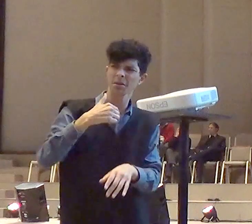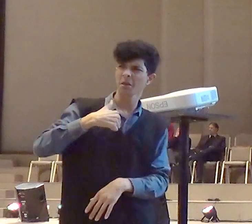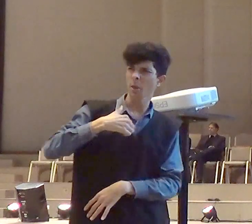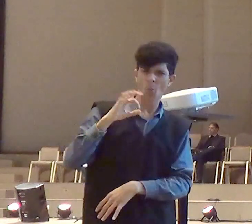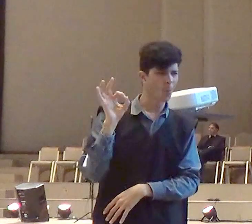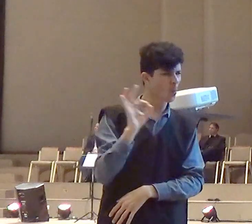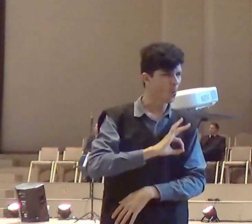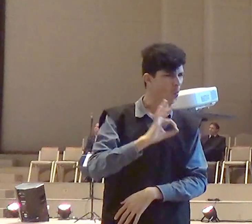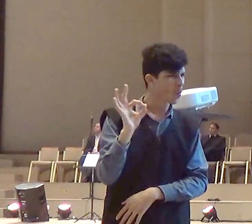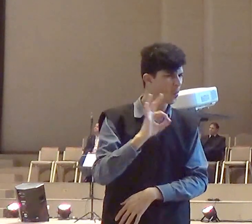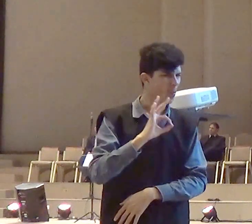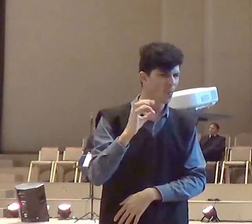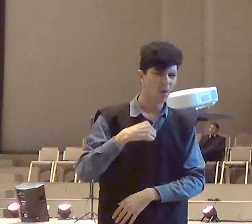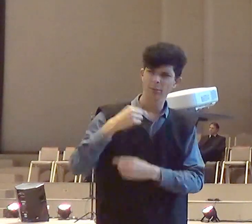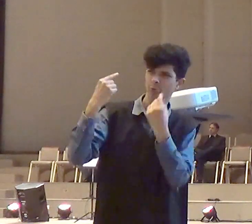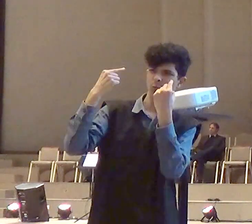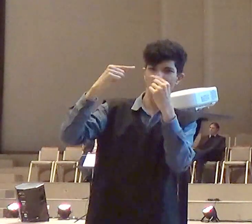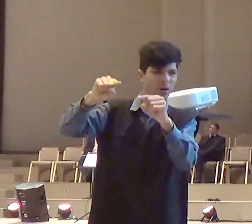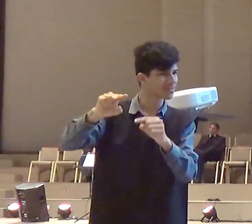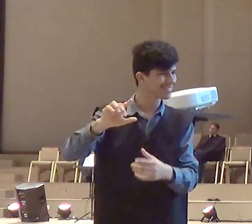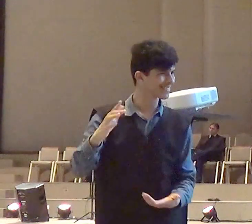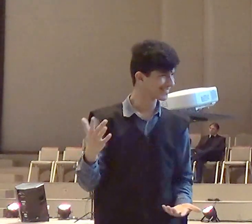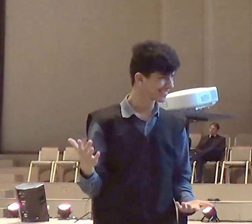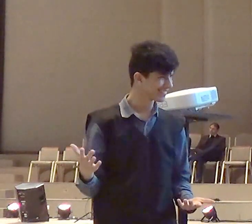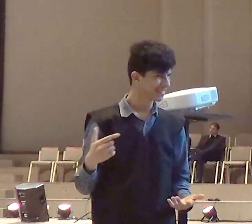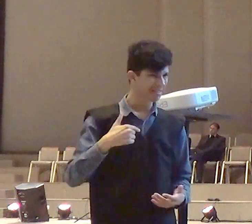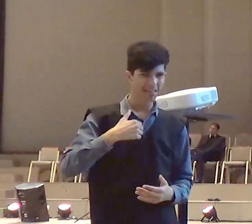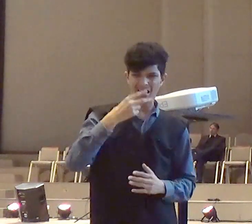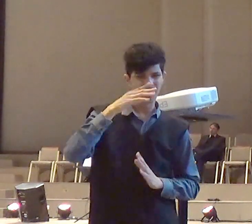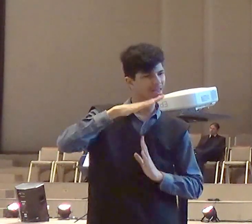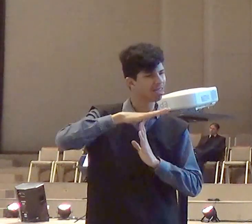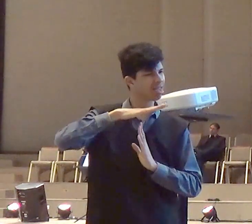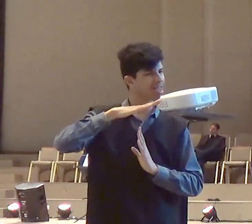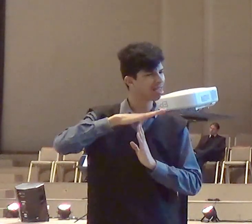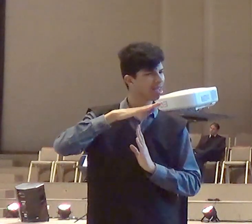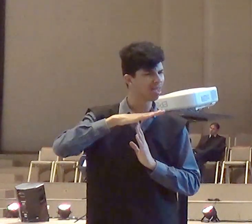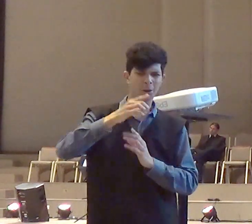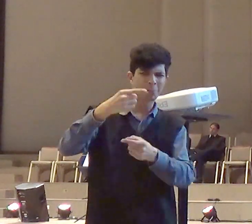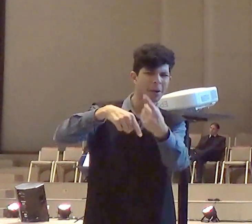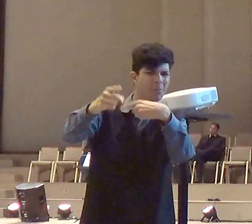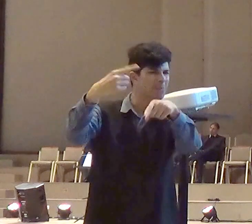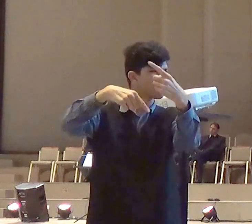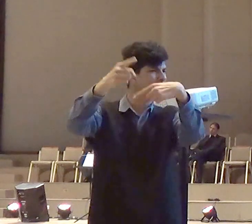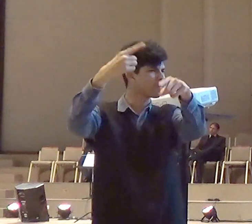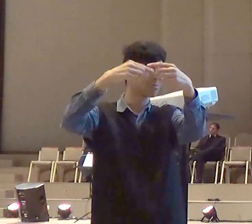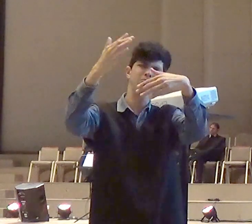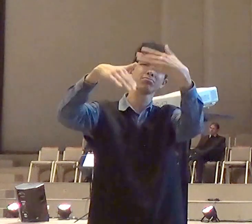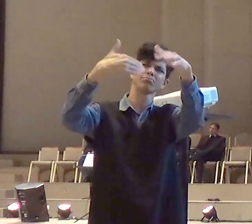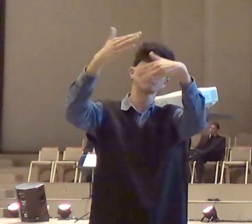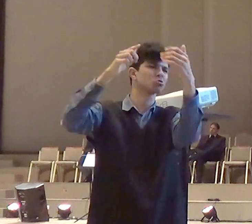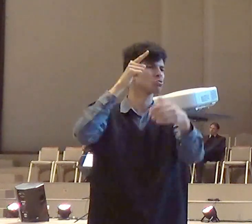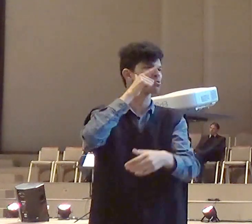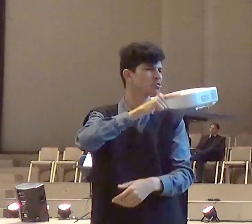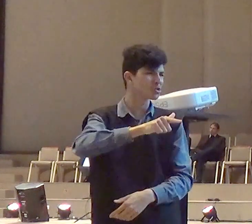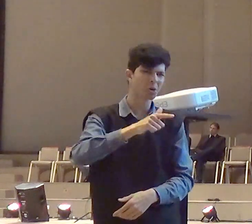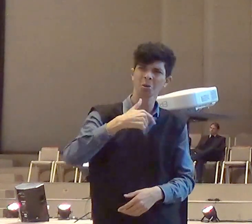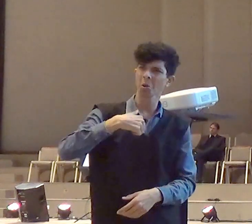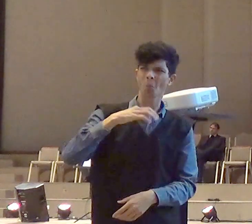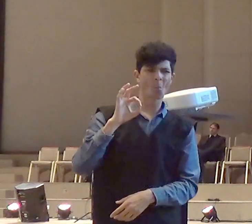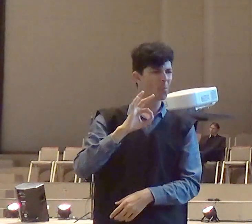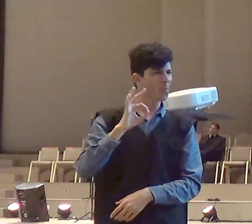porque a raiva externada Moisés e Arão Na verdade era uma revolta contra o propósito de Deus